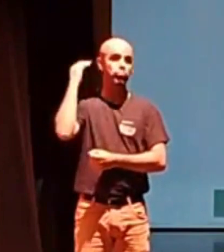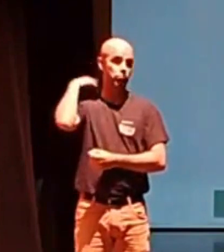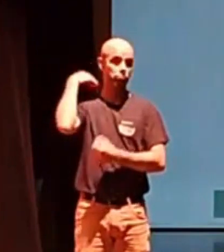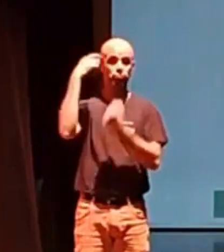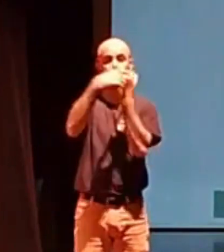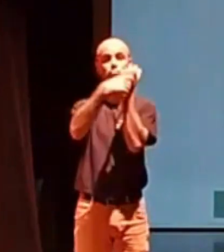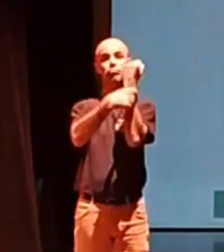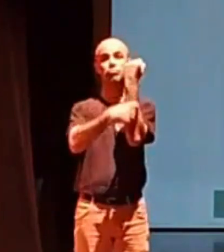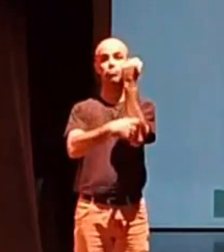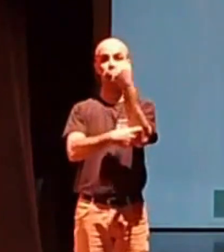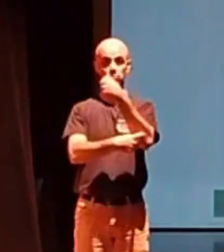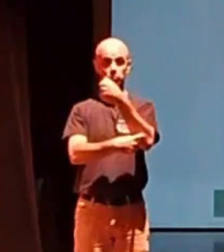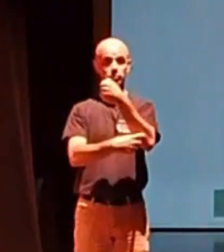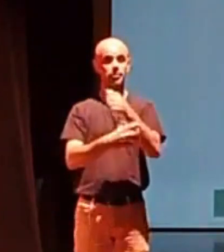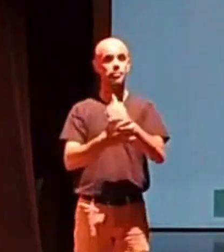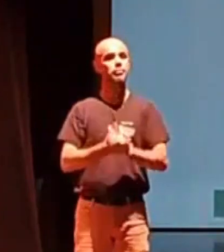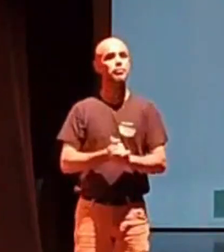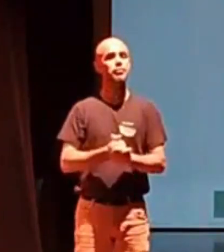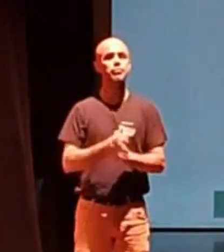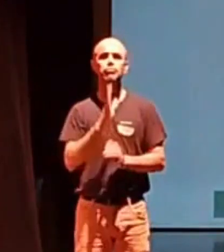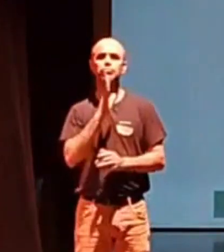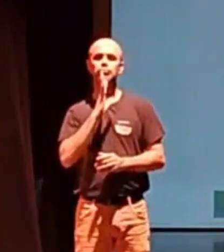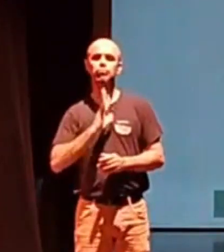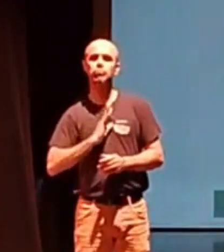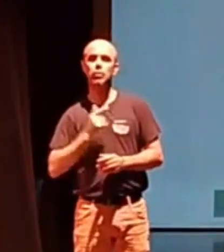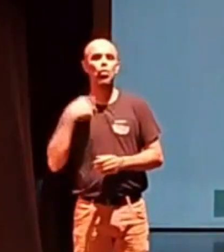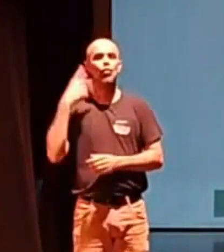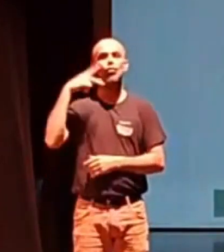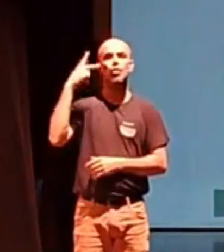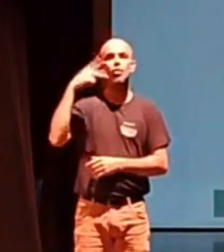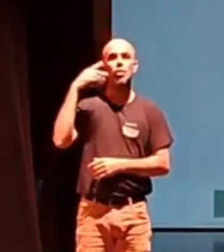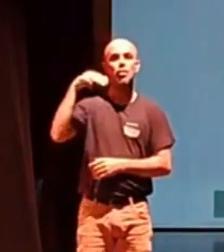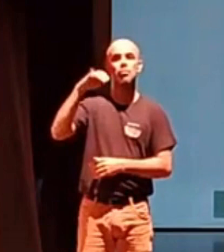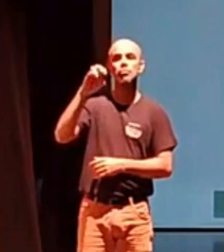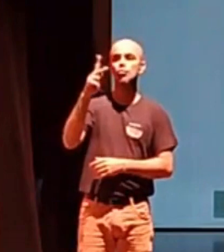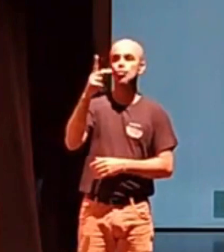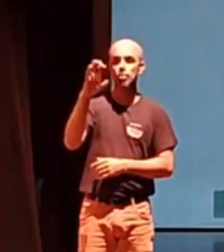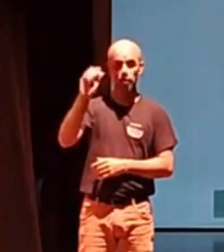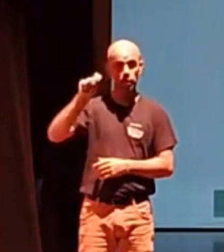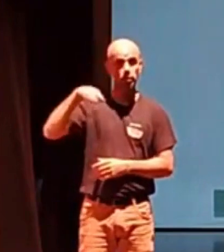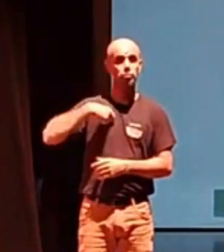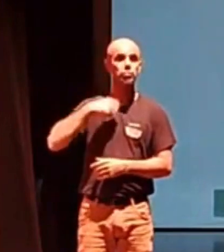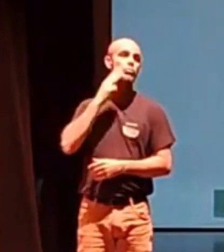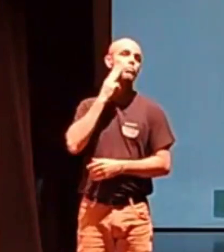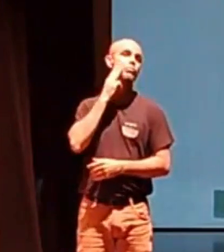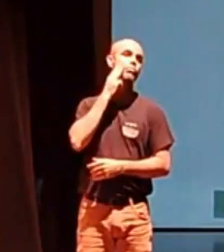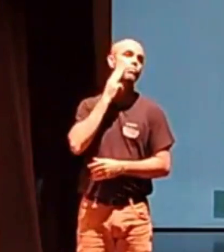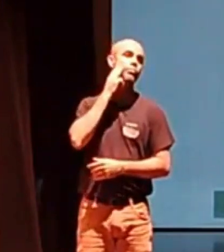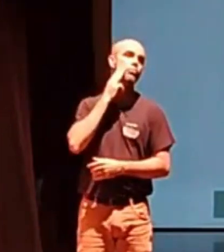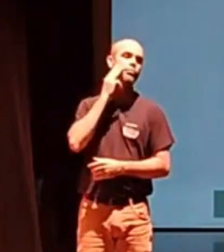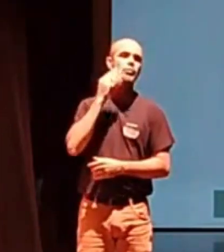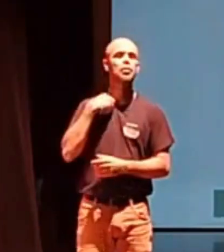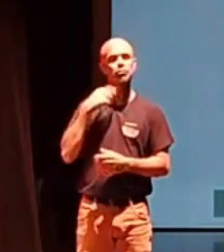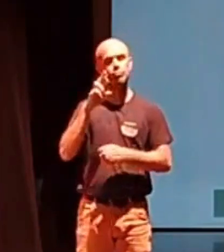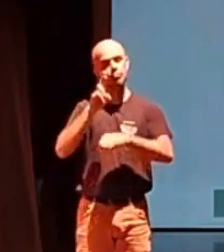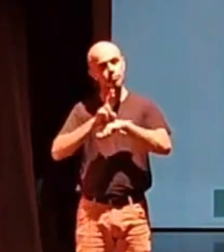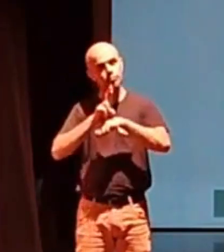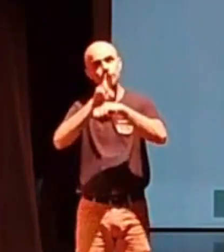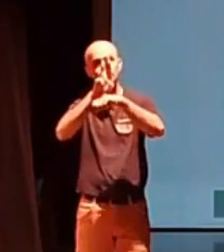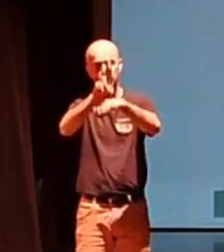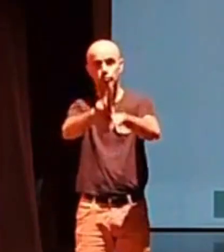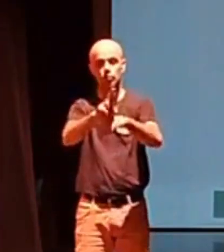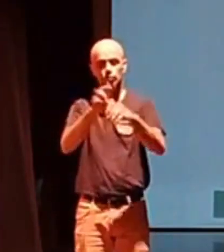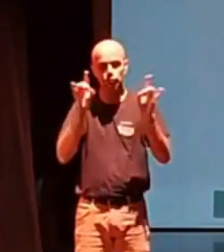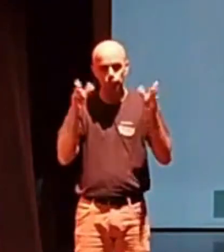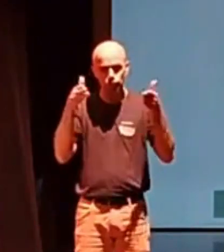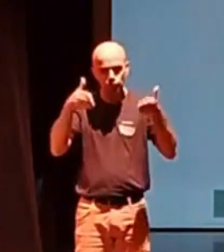e Escoliose. Para quem não me conhece, eu sou a vereadora Michele Quintas. Hoje represento a Procuradoria Especial